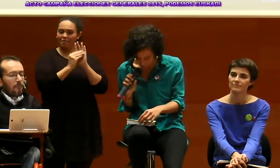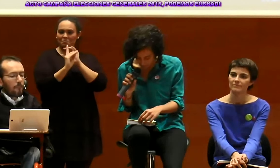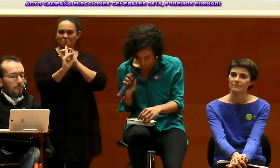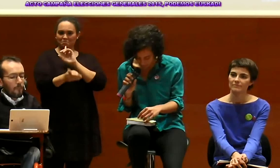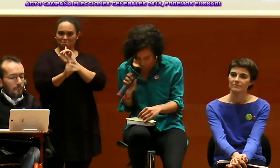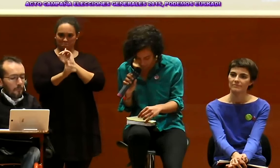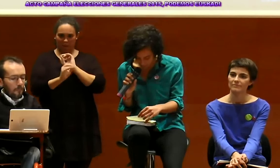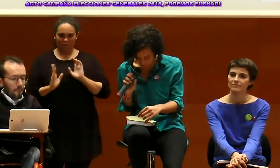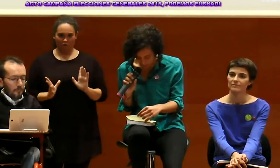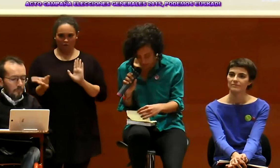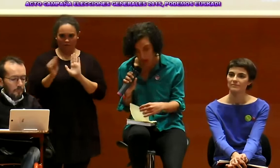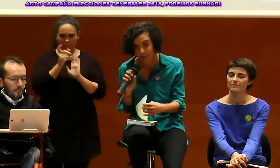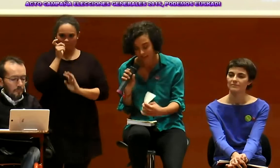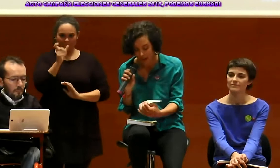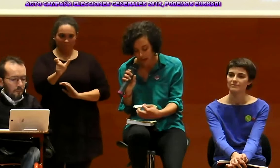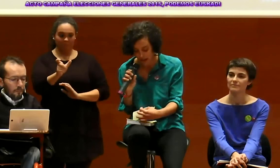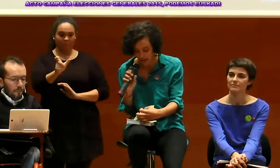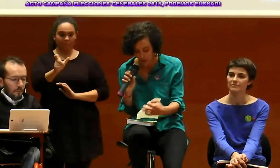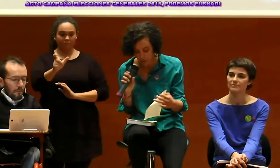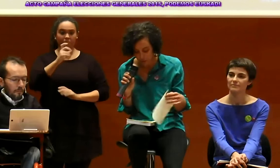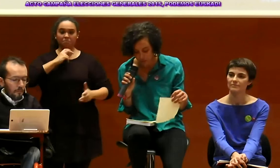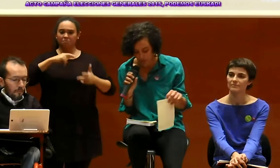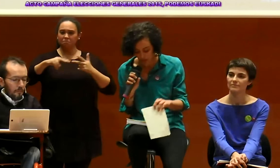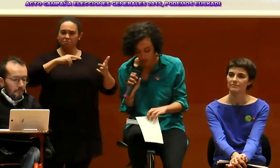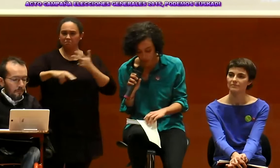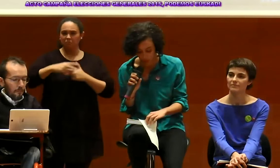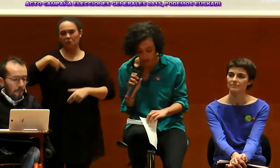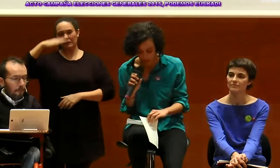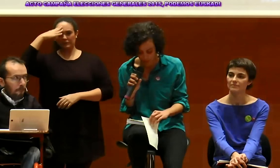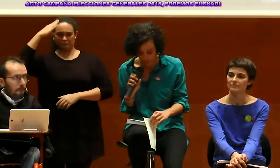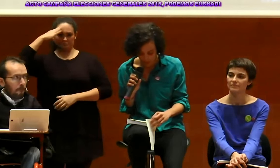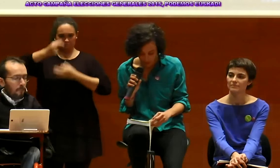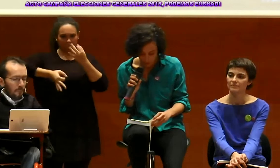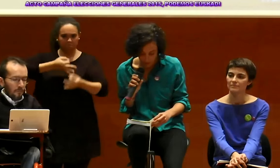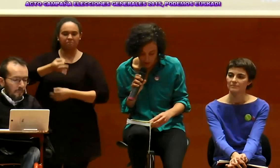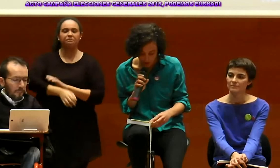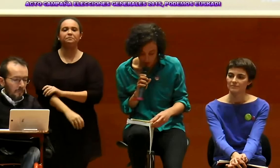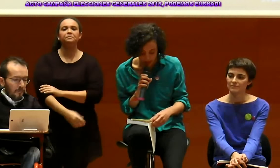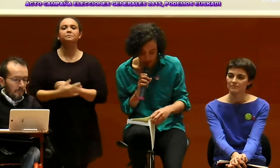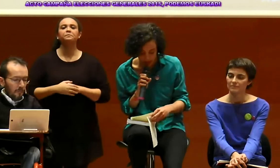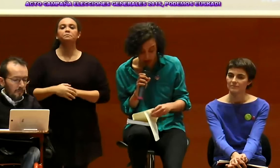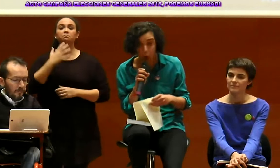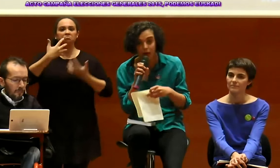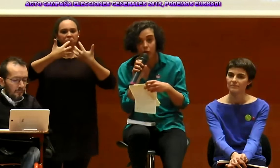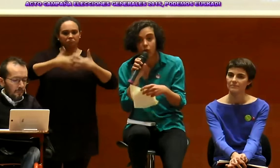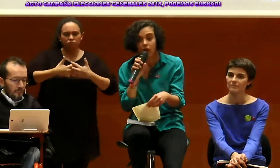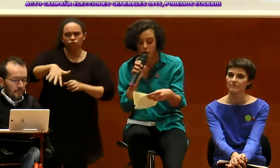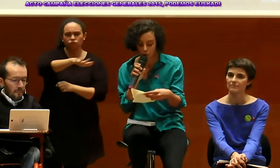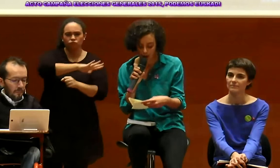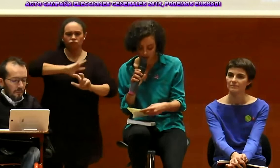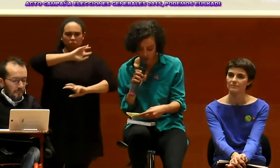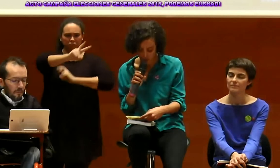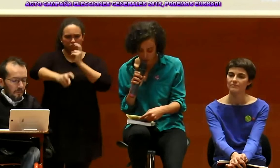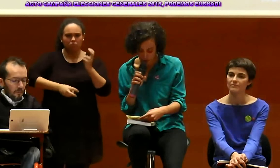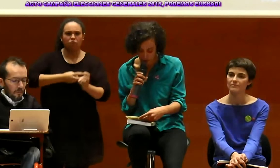du, eta konkretuki ezkerraldeari buruz hitz egiten du programak. Gune industrialak errekuperatu nahi